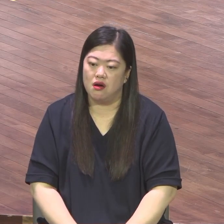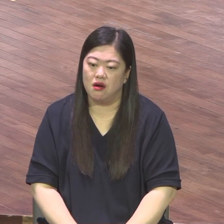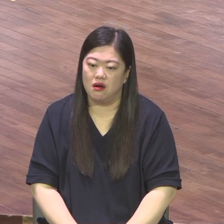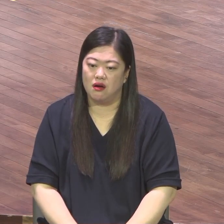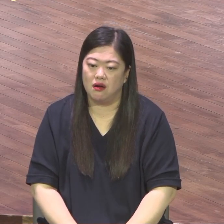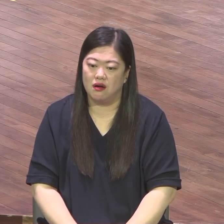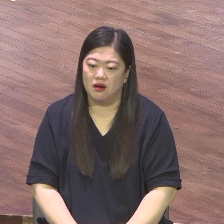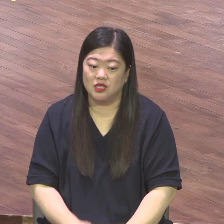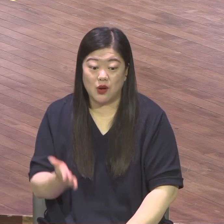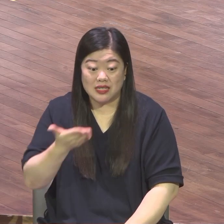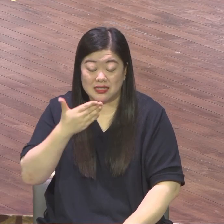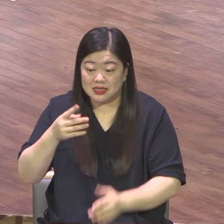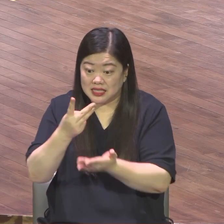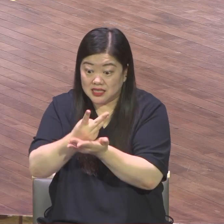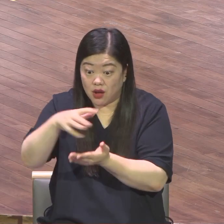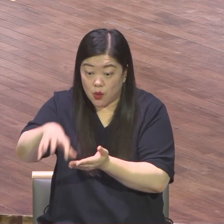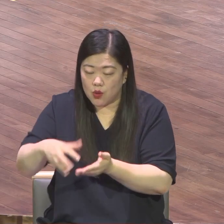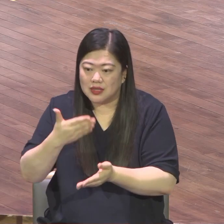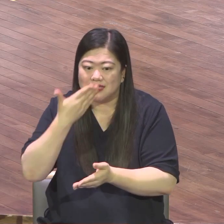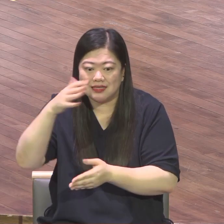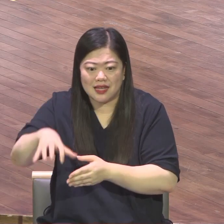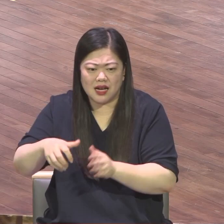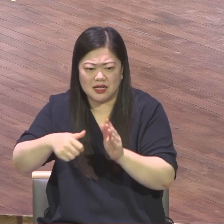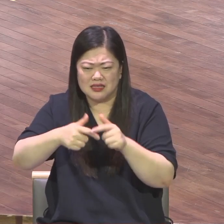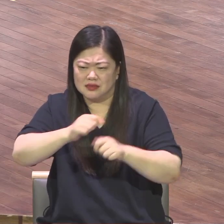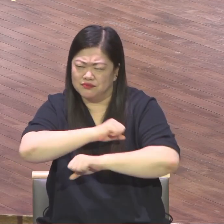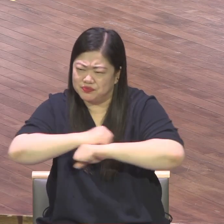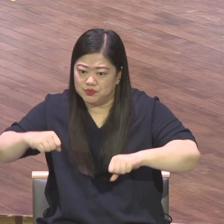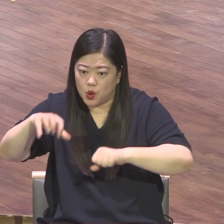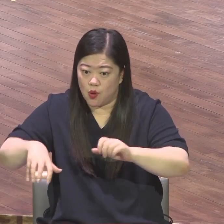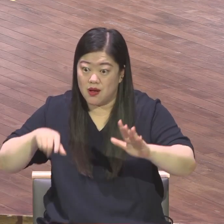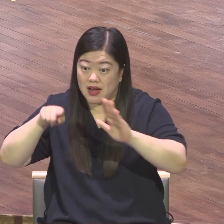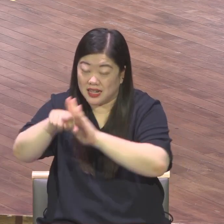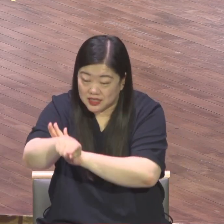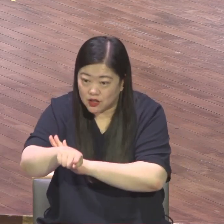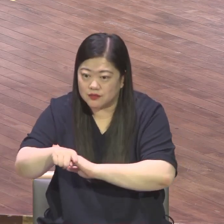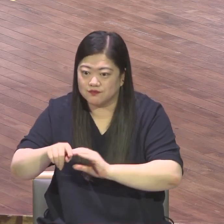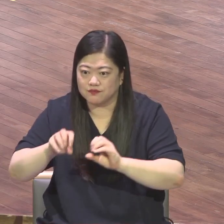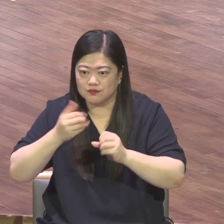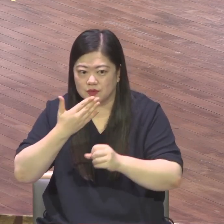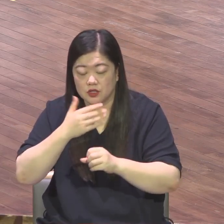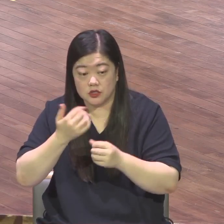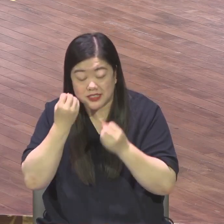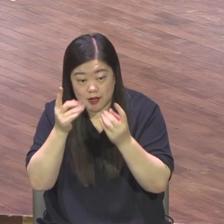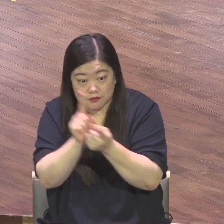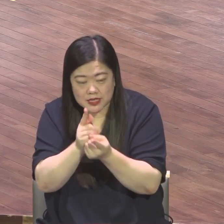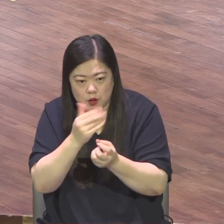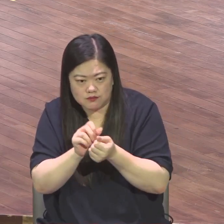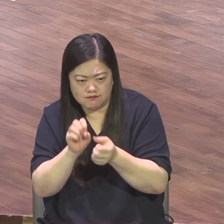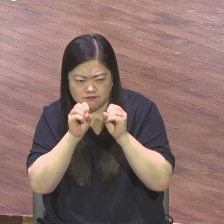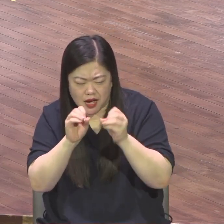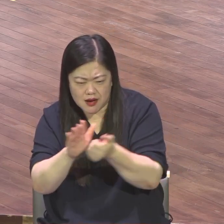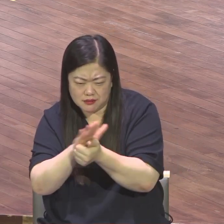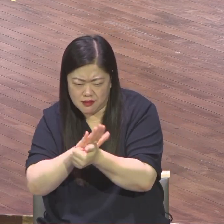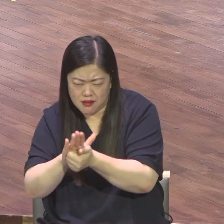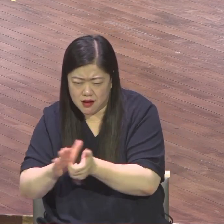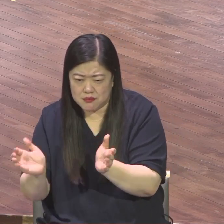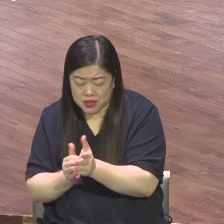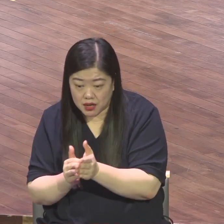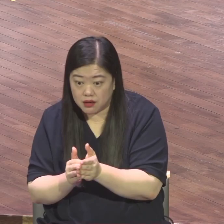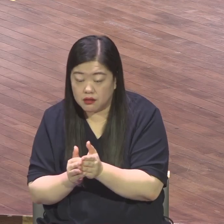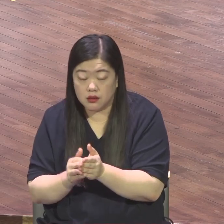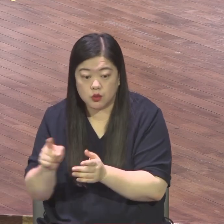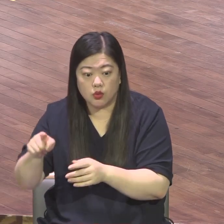그거 막 그 지교 해달라고 이렇게 하나님이 현장 가면 다 위대가 있고 야손이